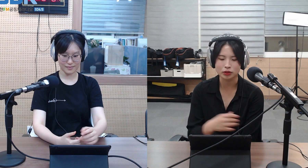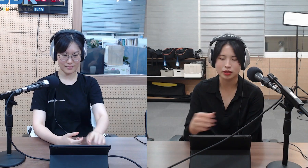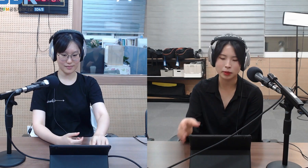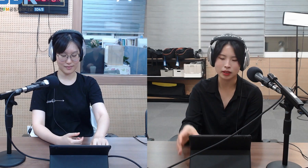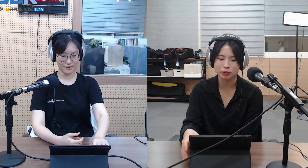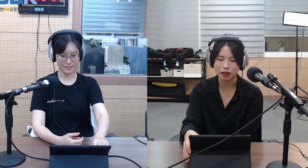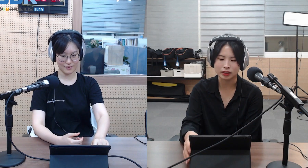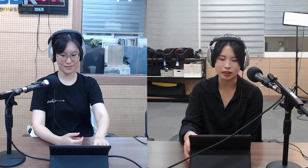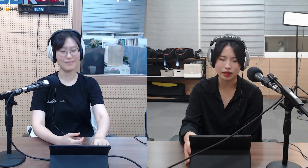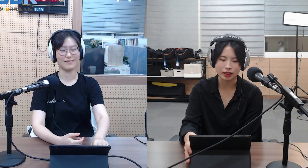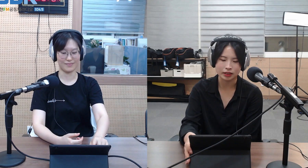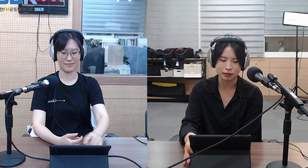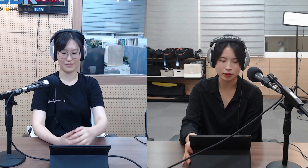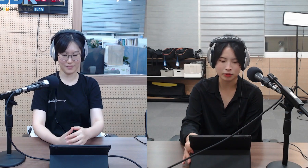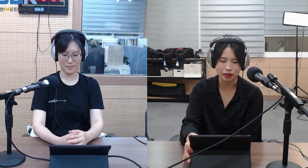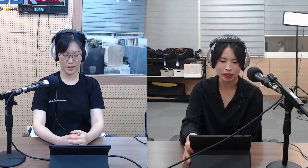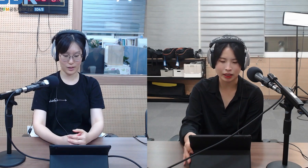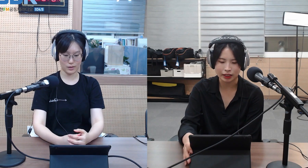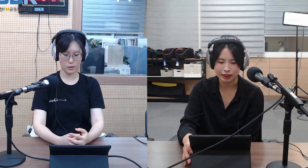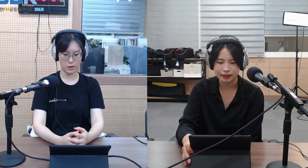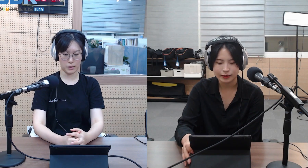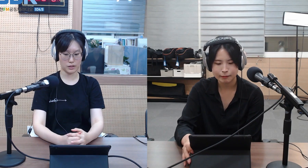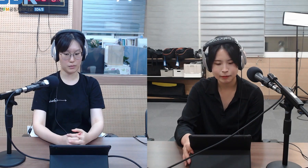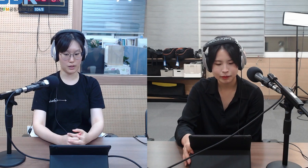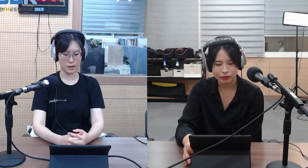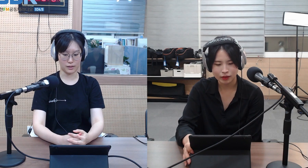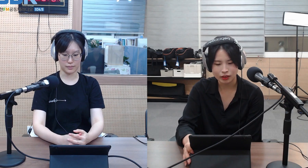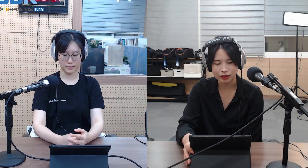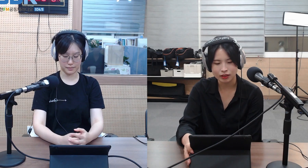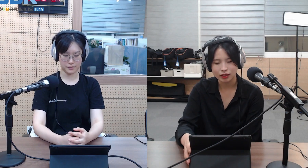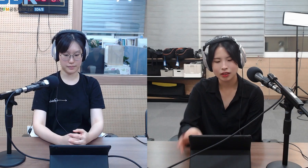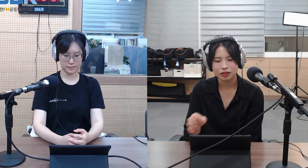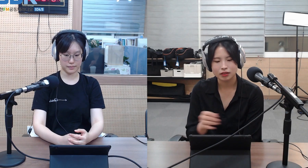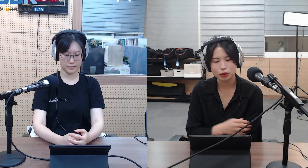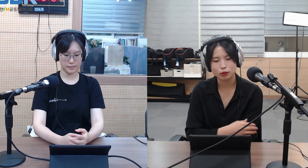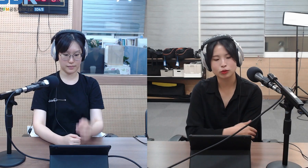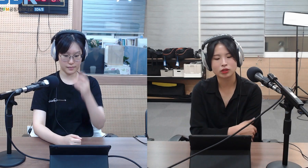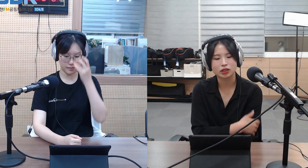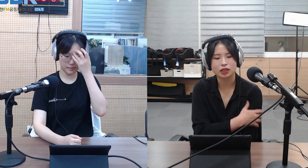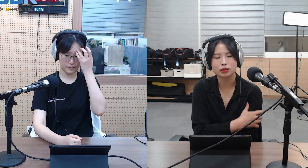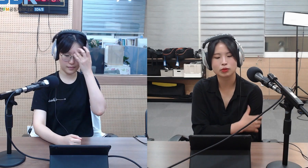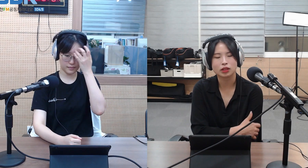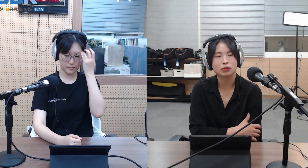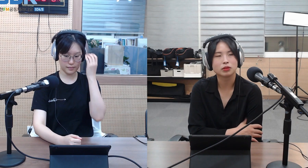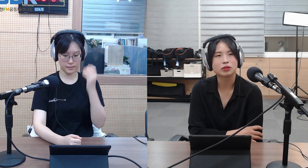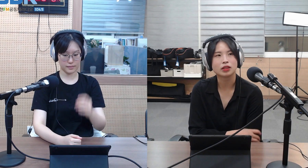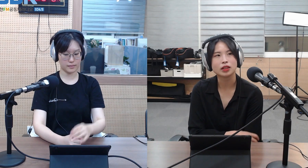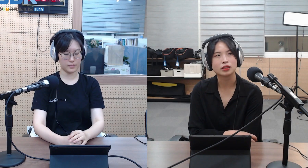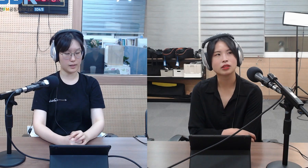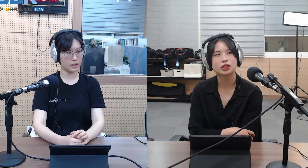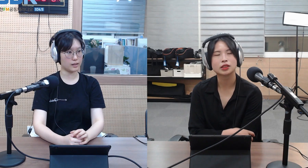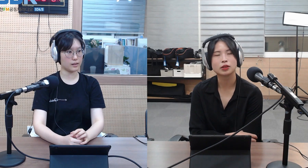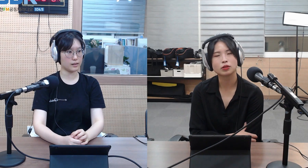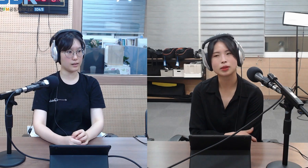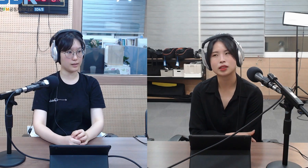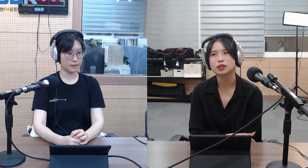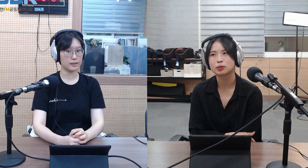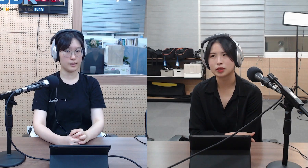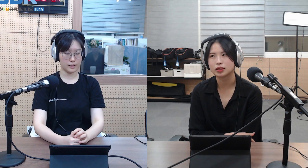복습의 힘이 아닐까 싶습니다. 정말 맞습니다. 네. 그러면 또 우리 자기소개 한번 해볼까요? 안녕하세요. 만나서